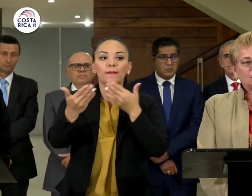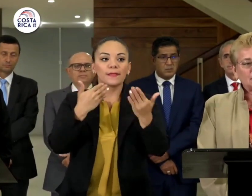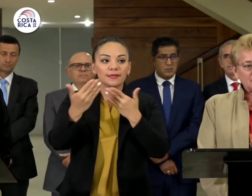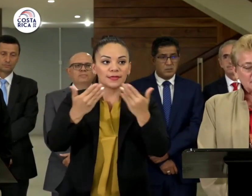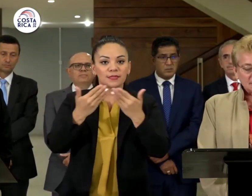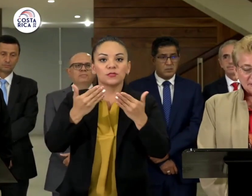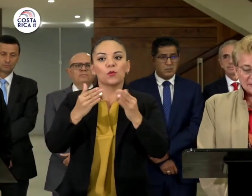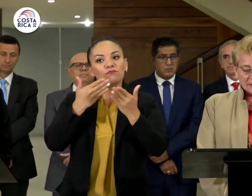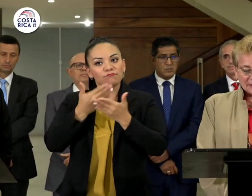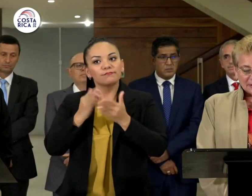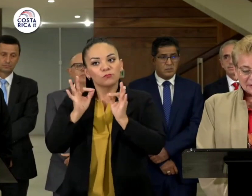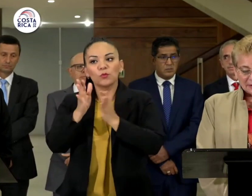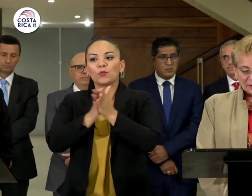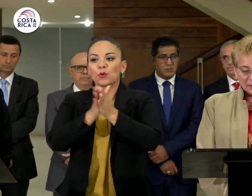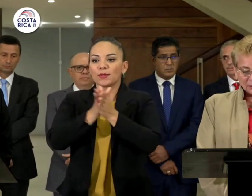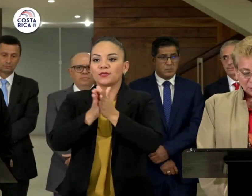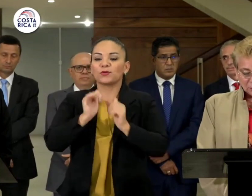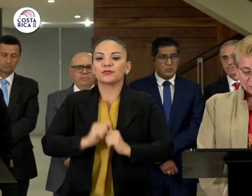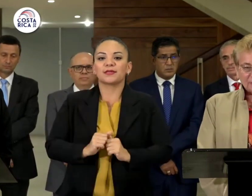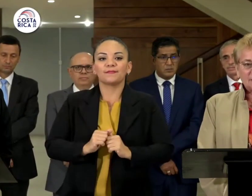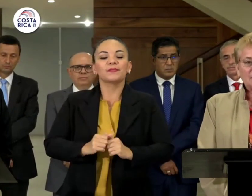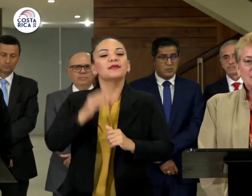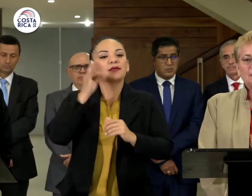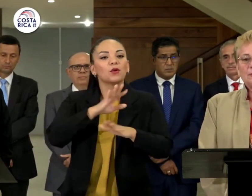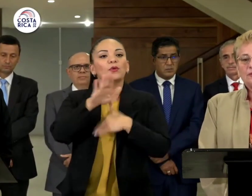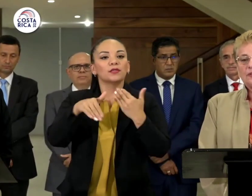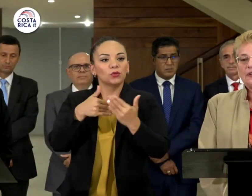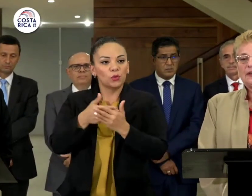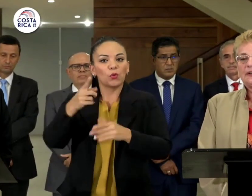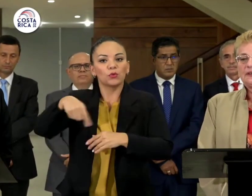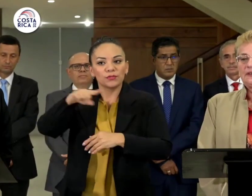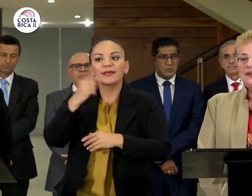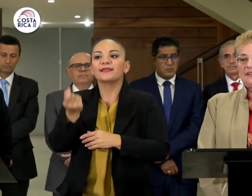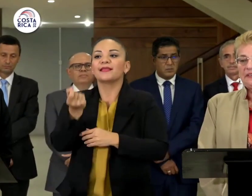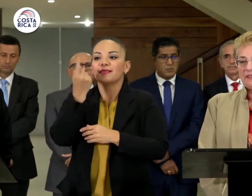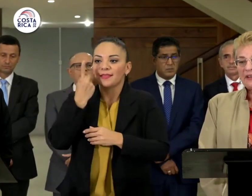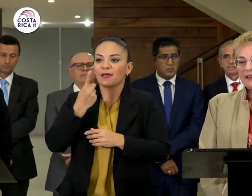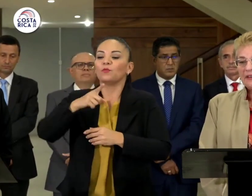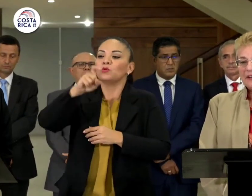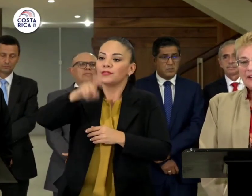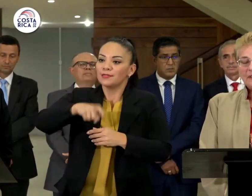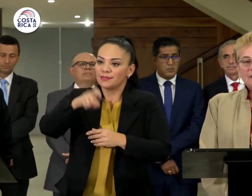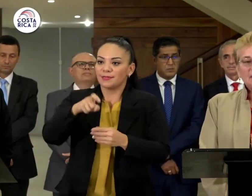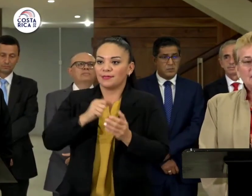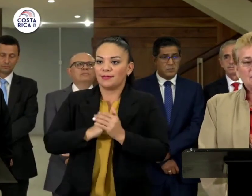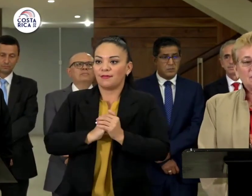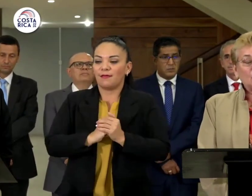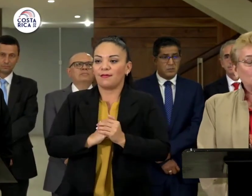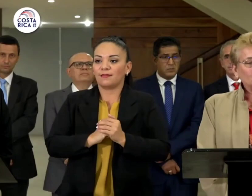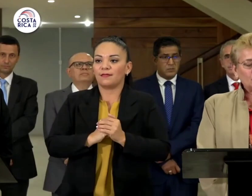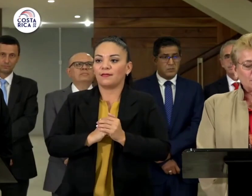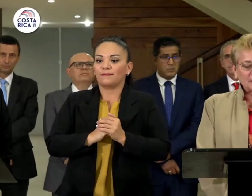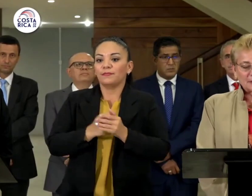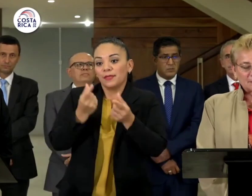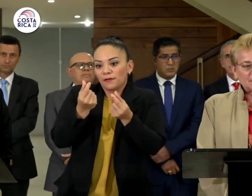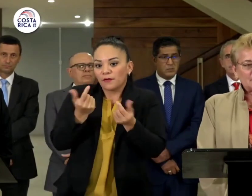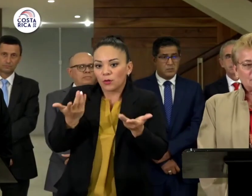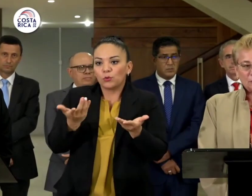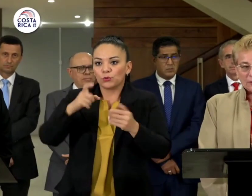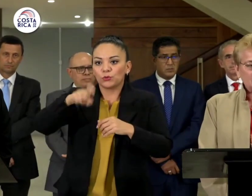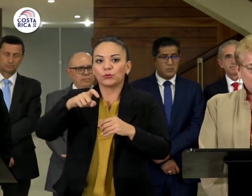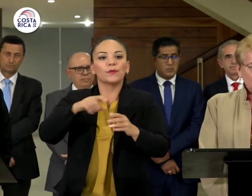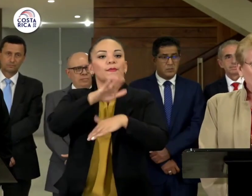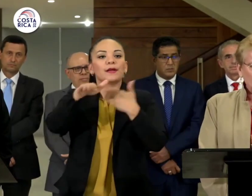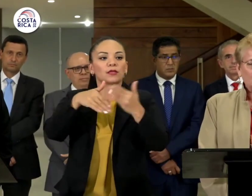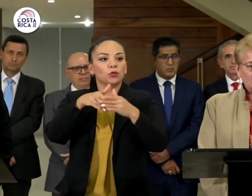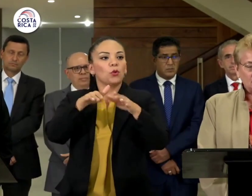conversación fructífera. Creo que todos entendemos la necesidad de recursos para